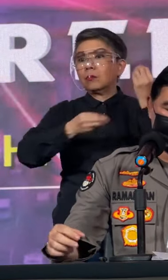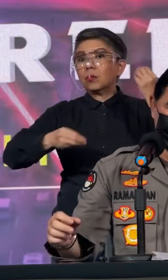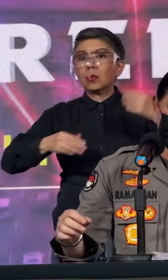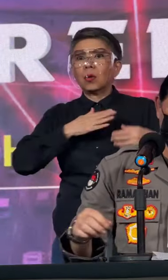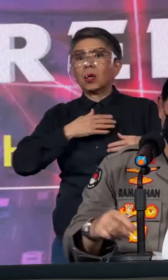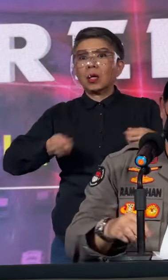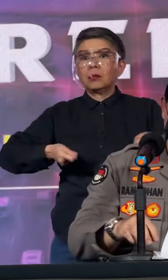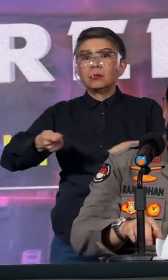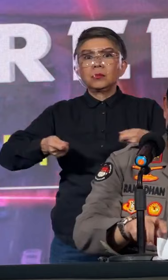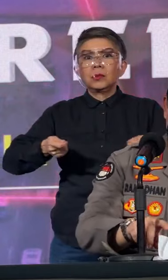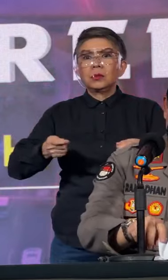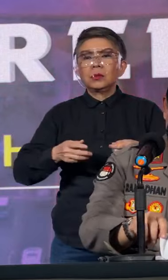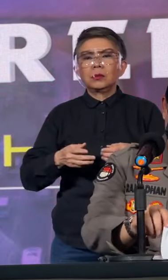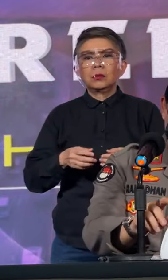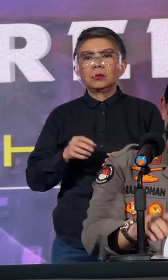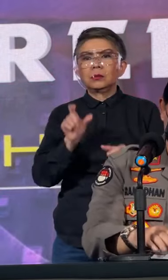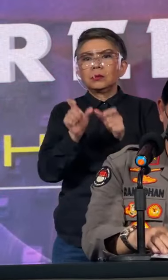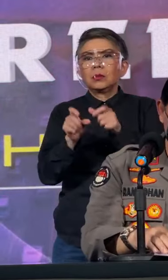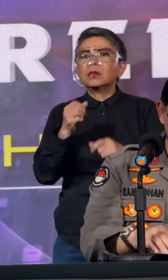atau